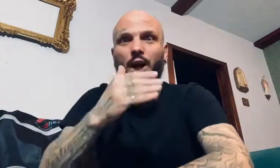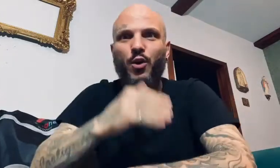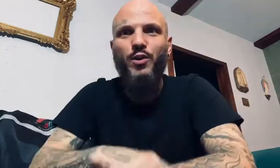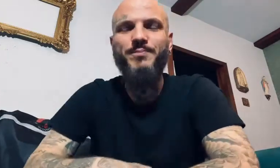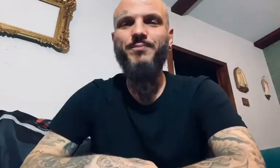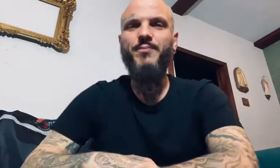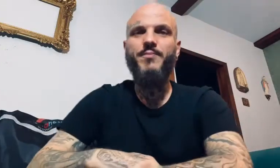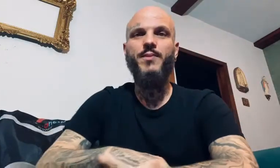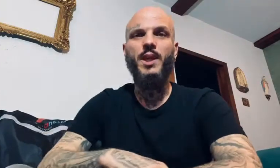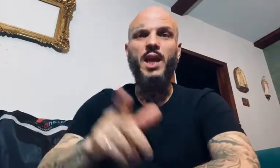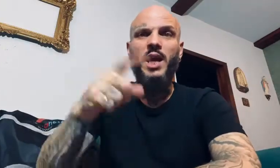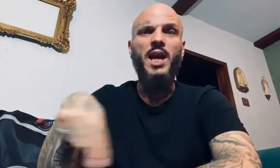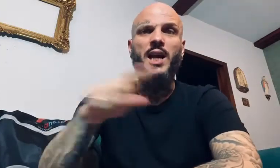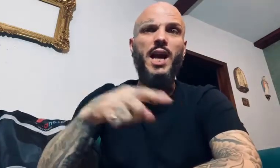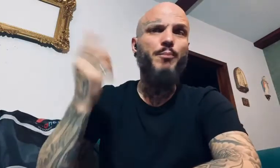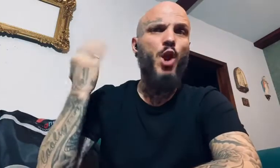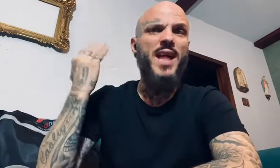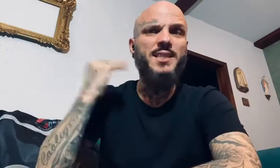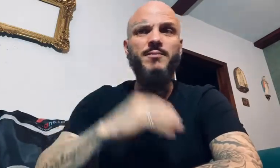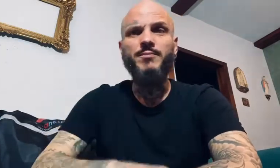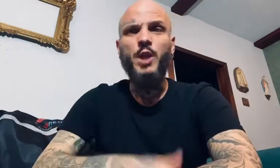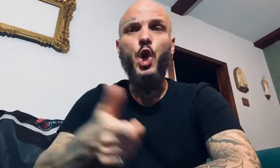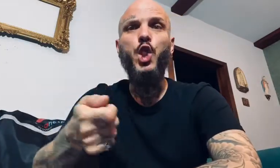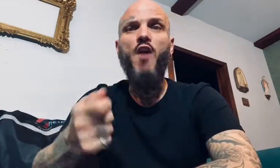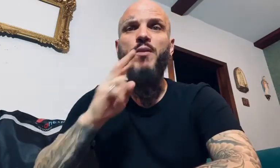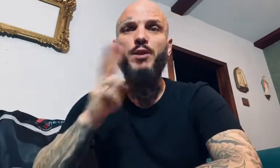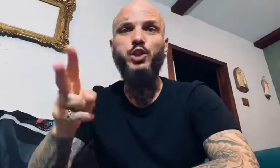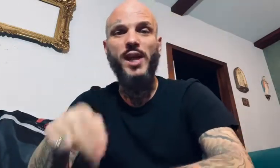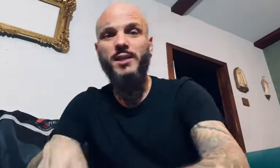Hallo, ihr habt da letzten Knopf bestellt,